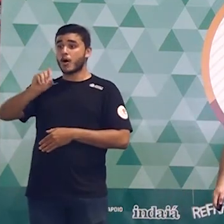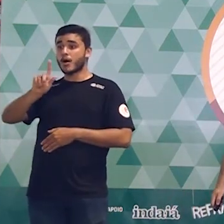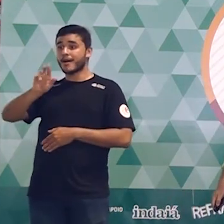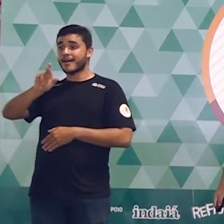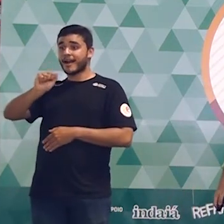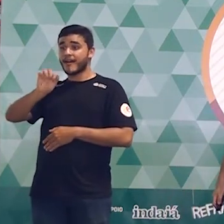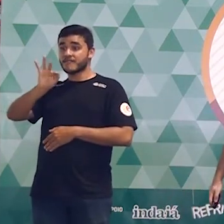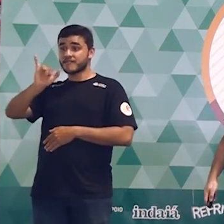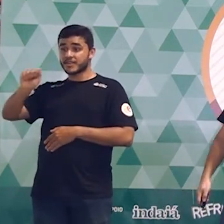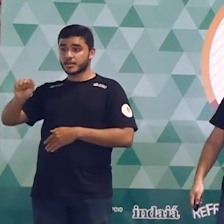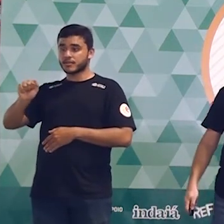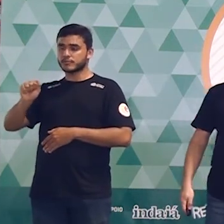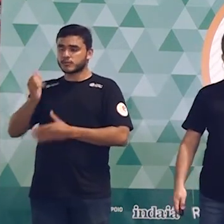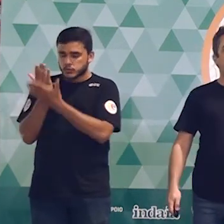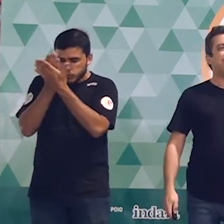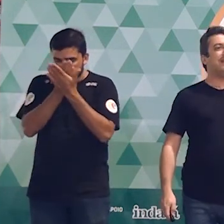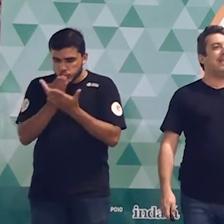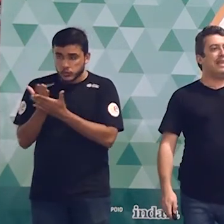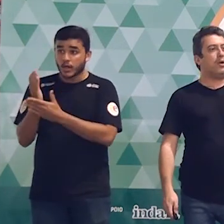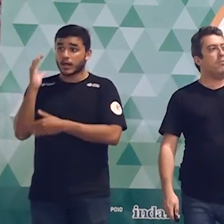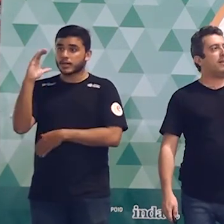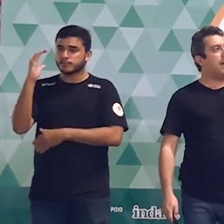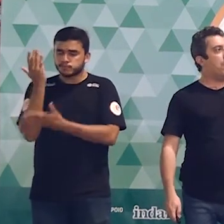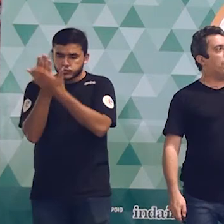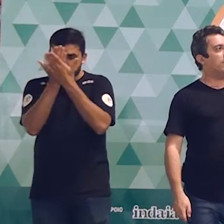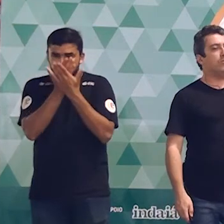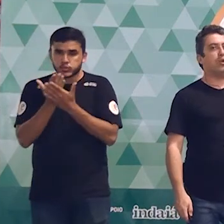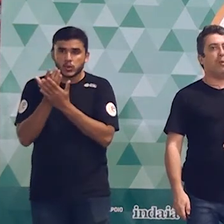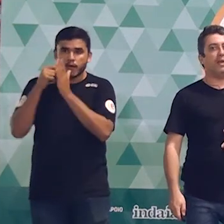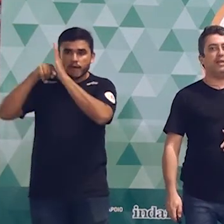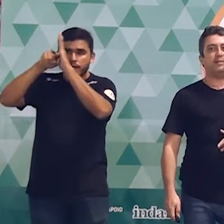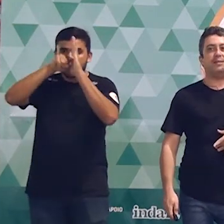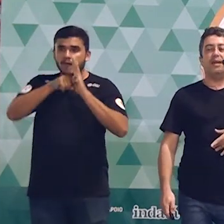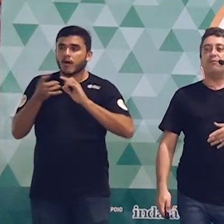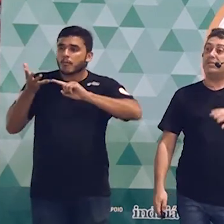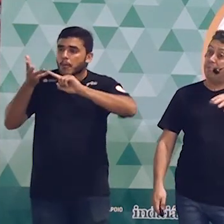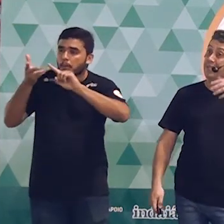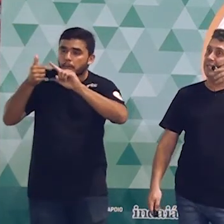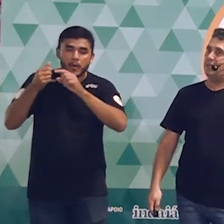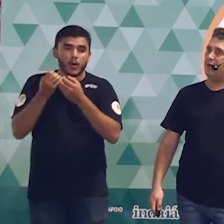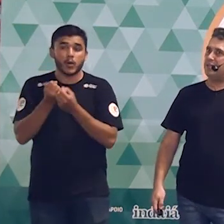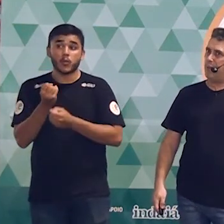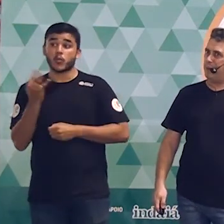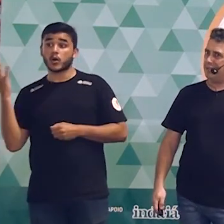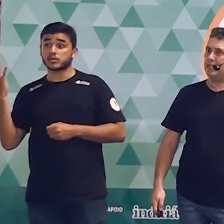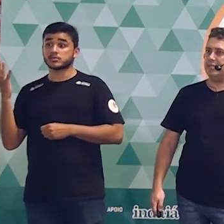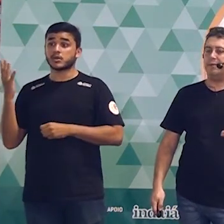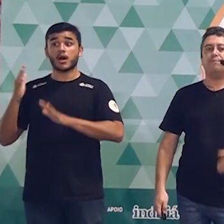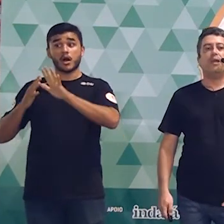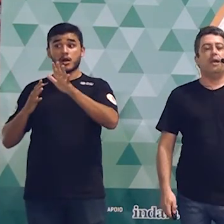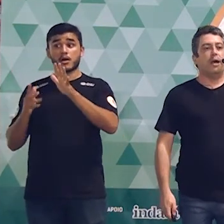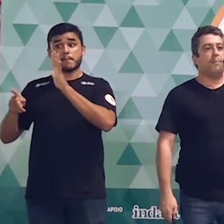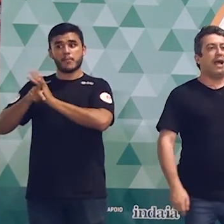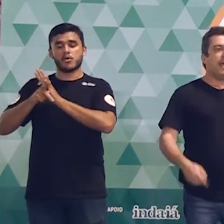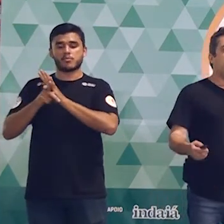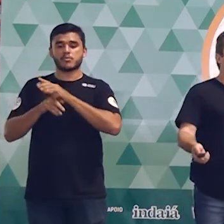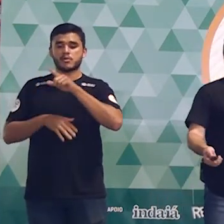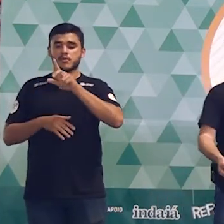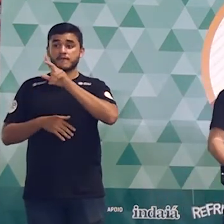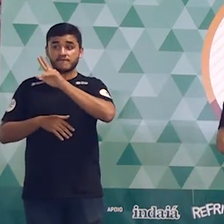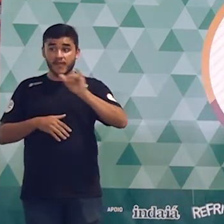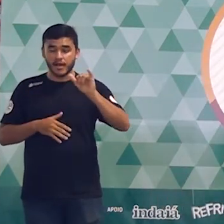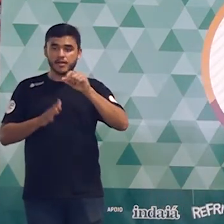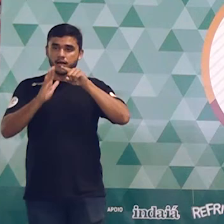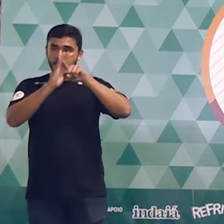informações para os governos. Só que para você entender como é que está a população do seu país, você precisa fazer uma pesquisa. Para quem